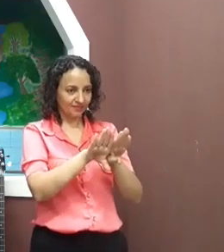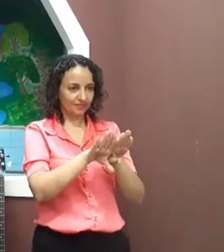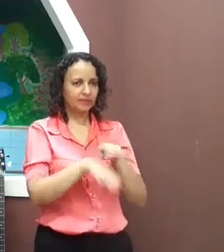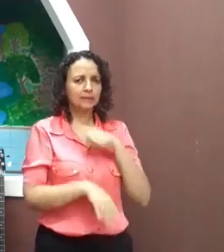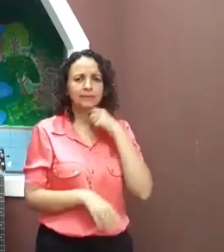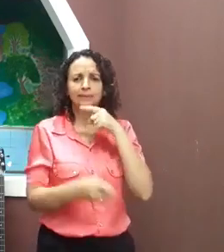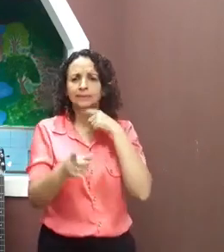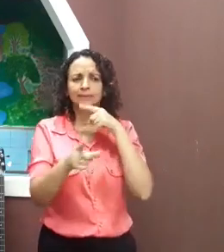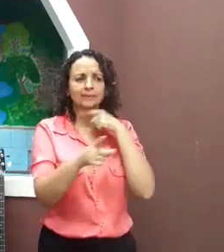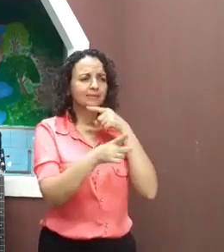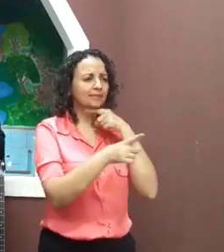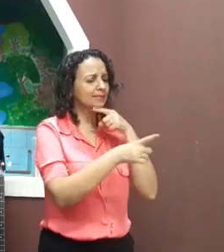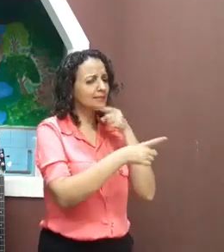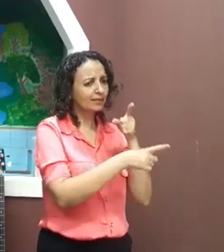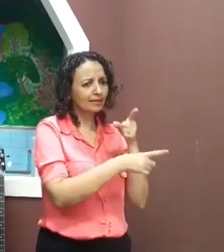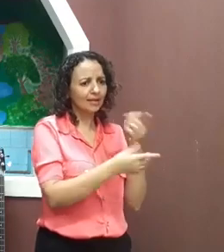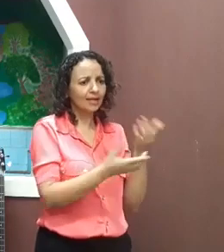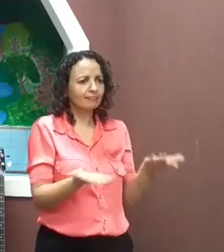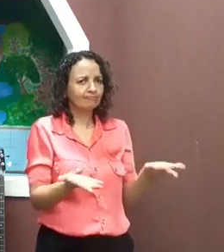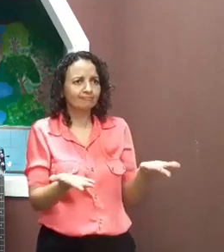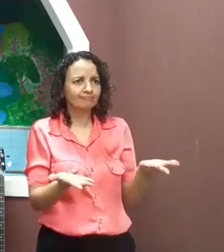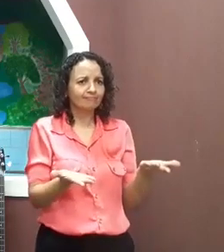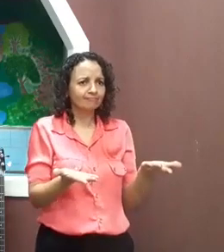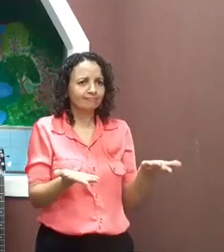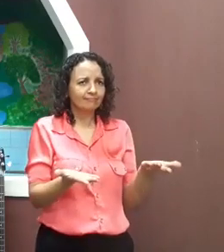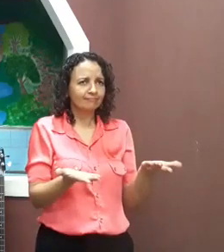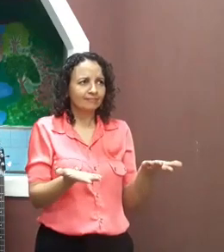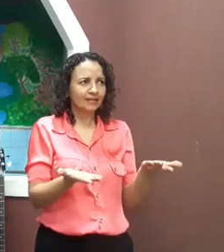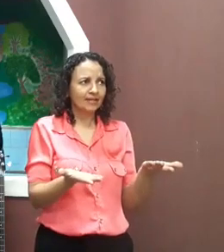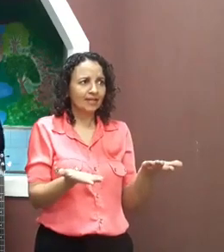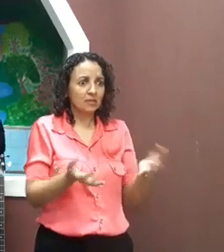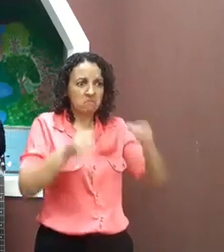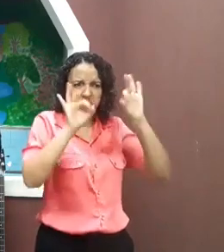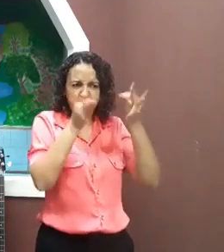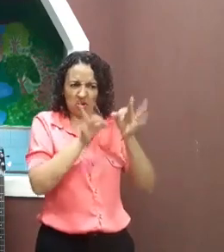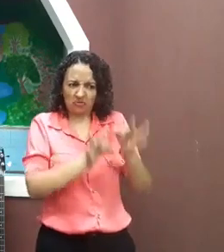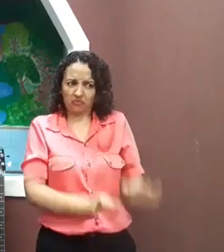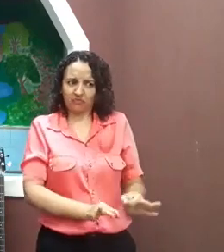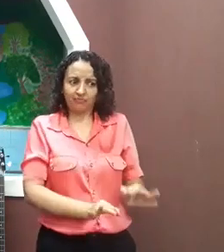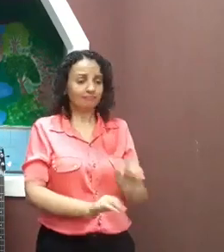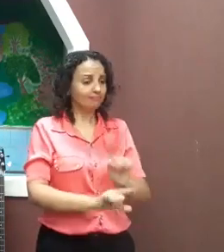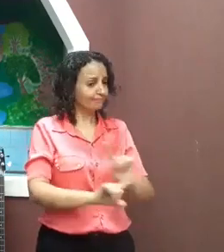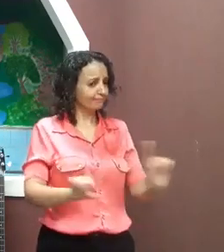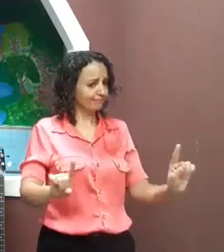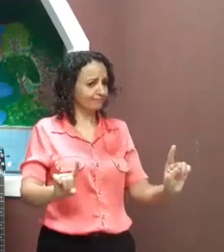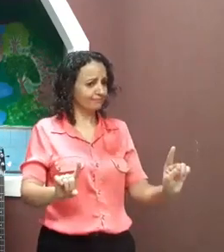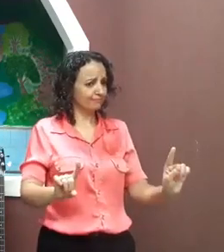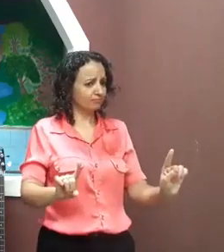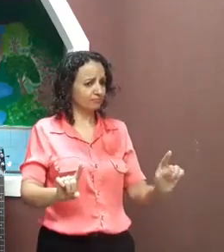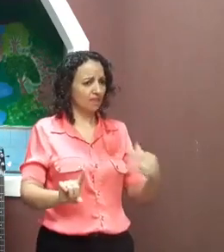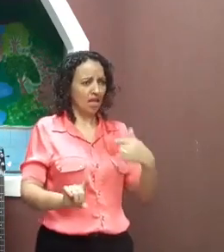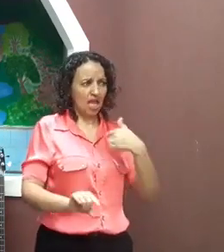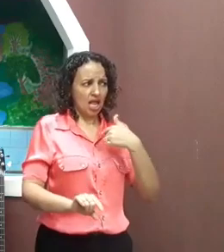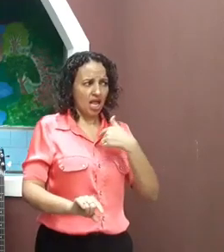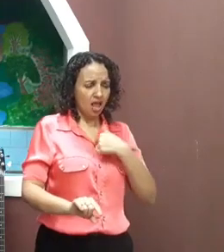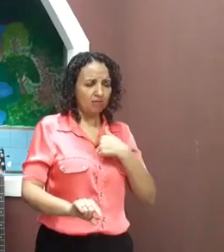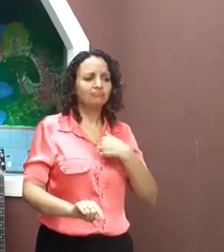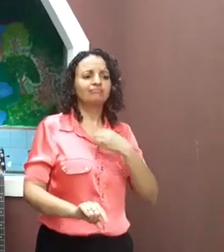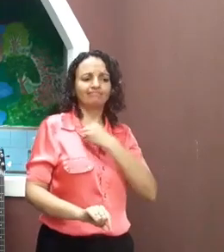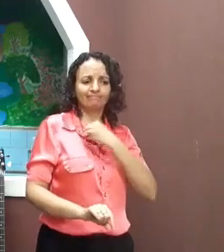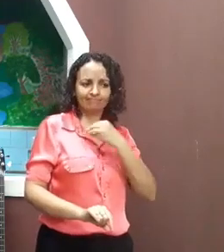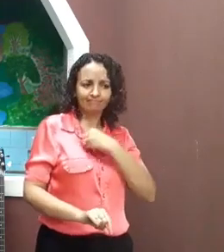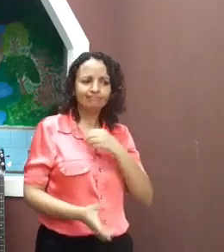de nós está imune à tentação. Nenhum de nós pode dizer: eu não vou cair. Na